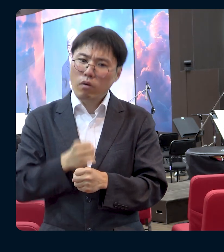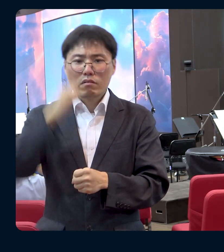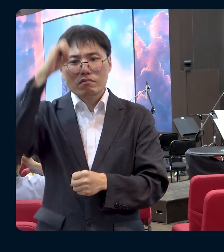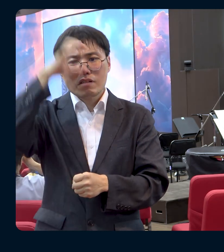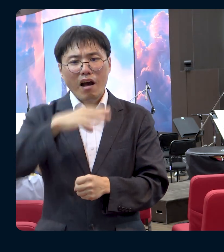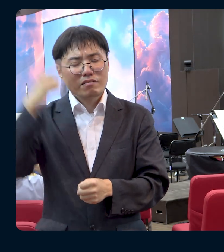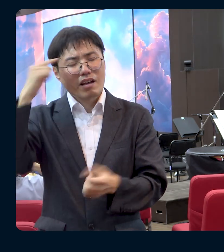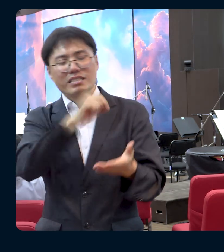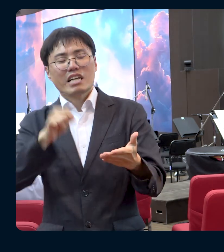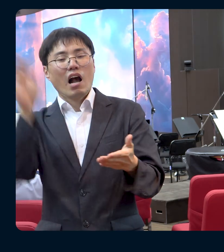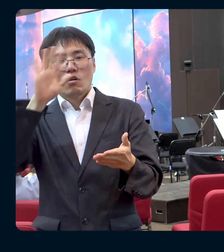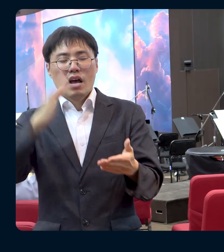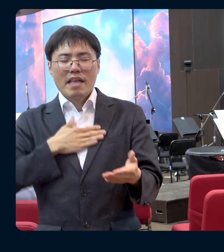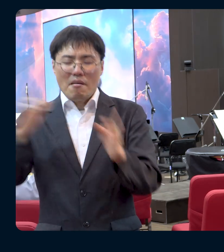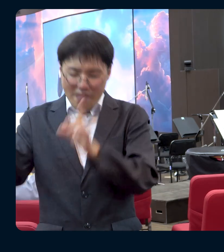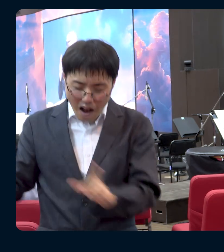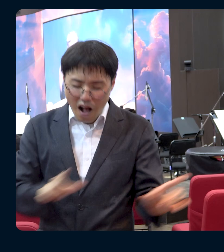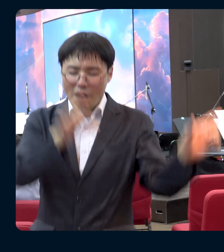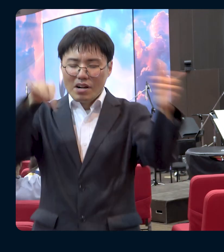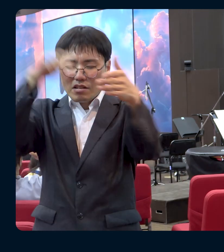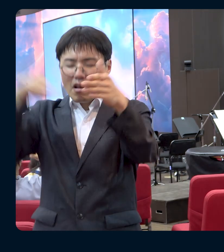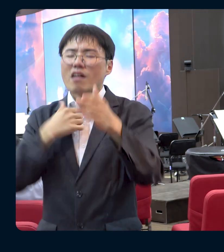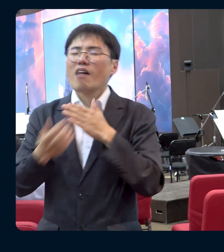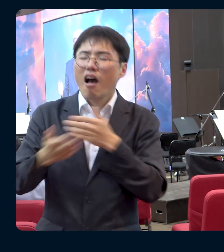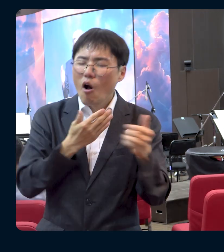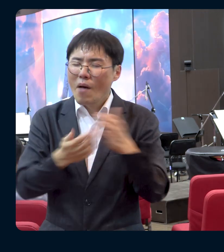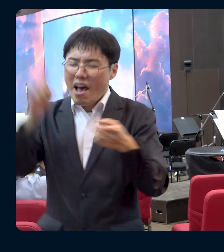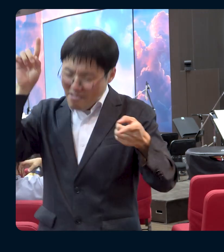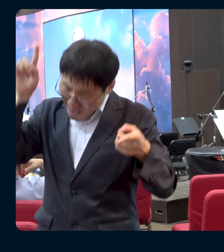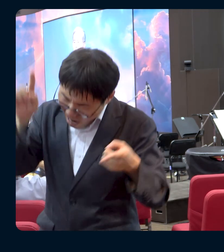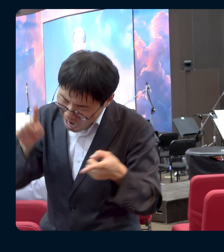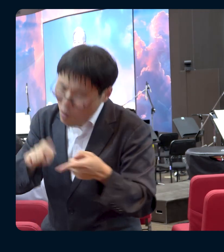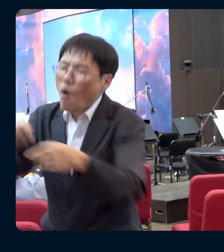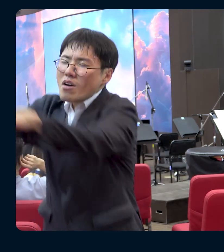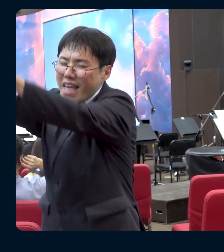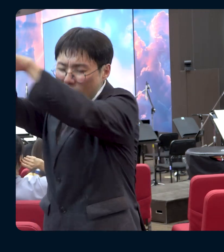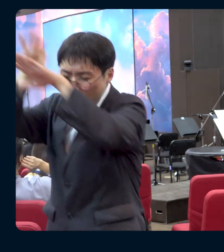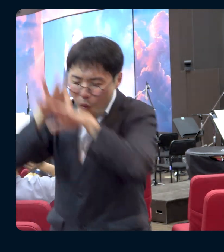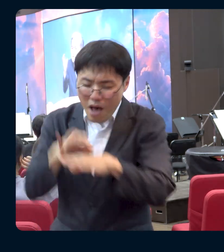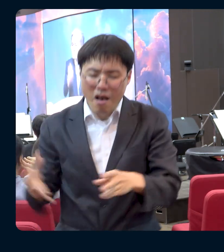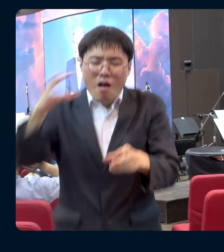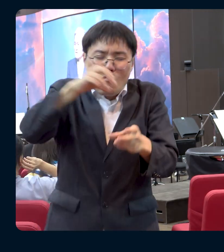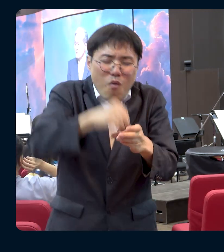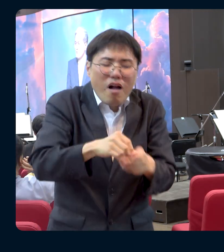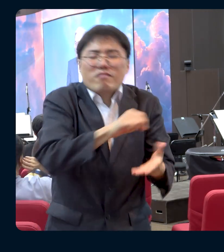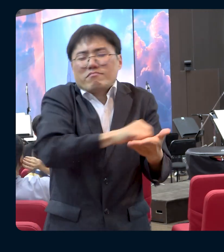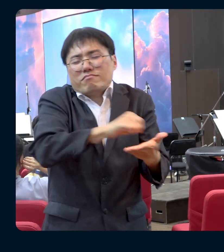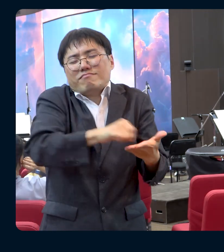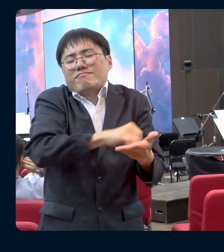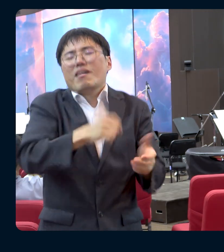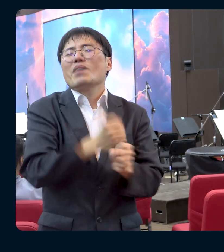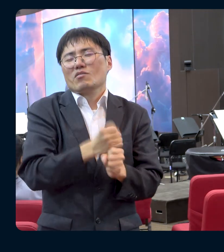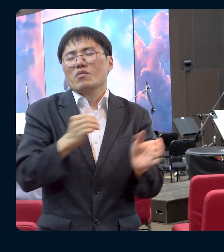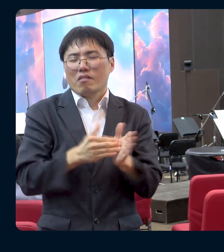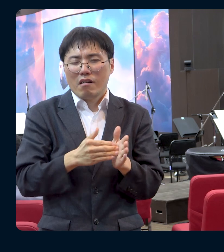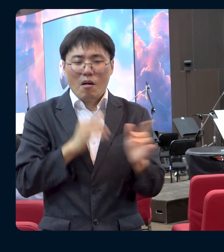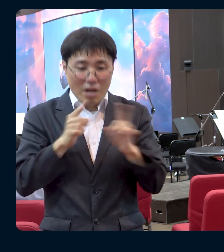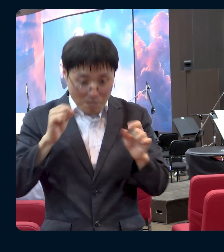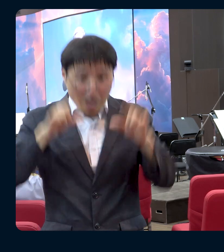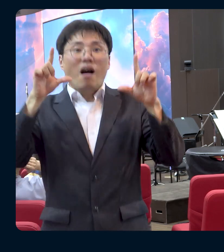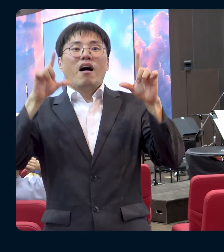거예요. 그냥 생각해 쓰는 것이 아니라 자기 삶 가운데 자기가 체험한 은혜, 그리고 그때 깨달은 말씀을